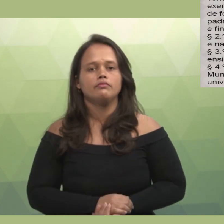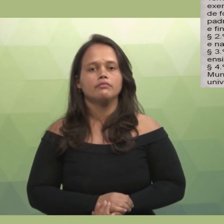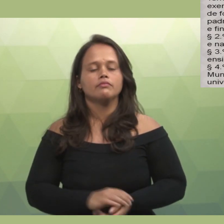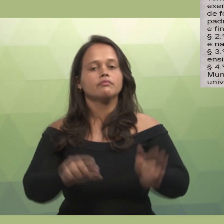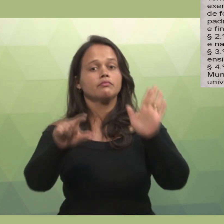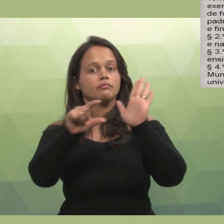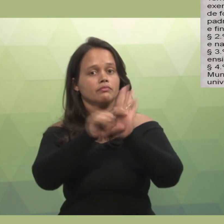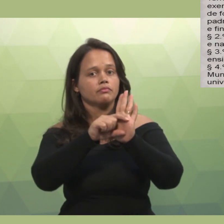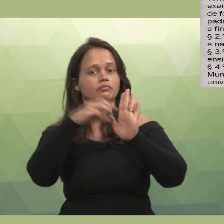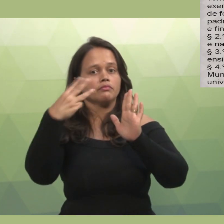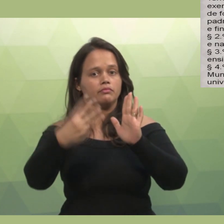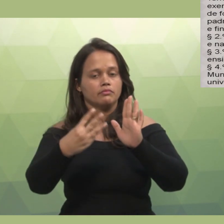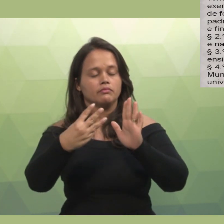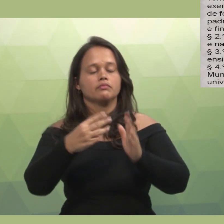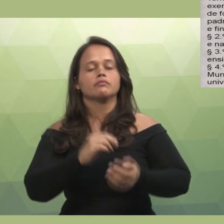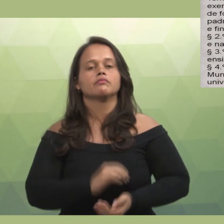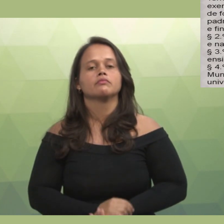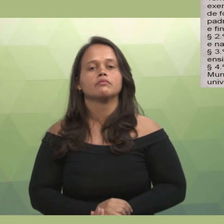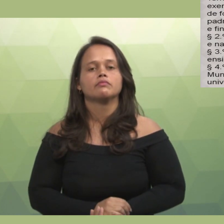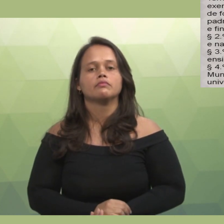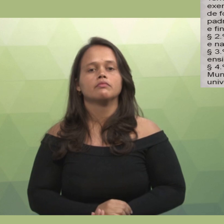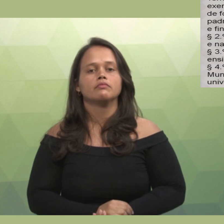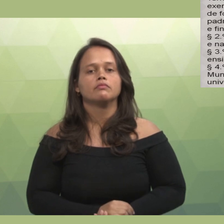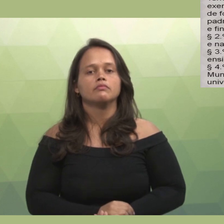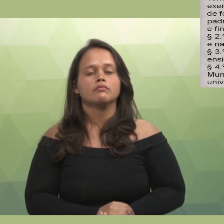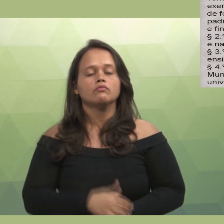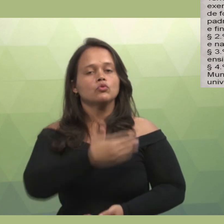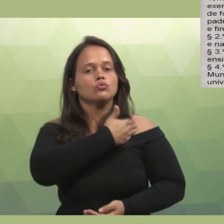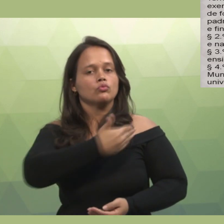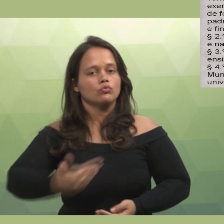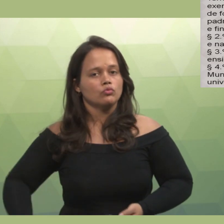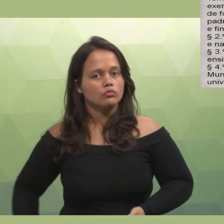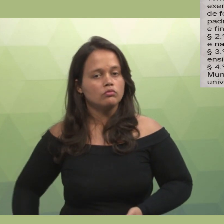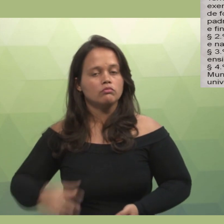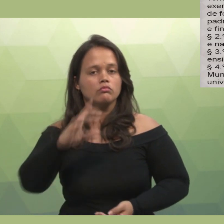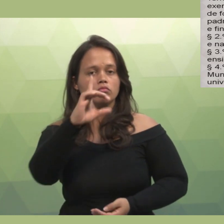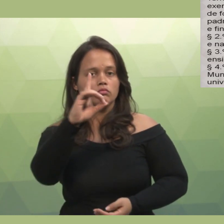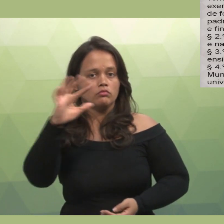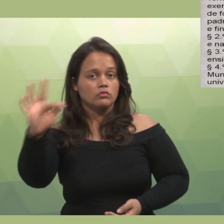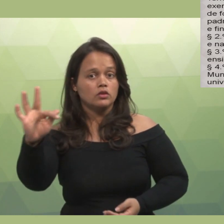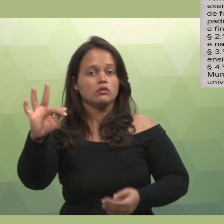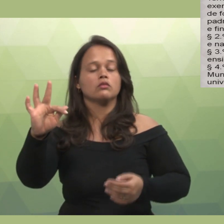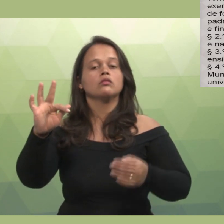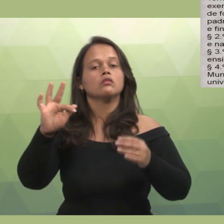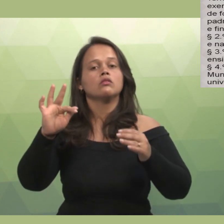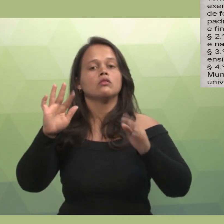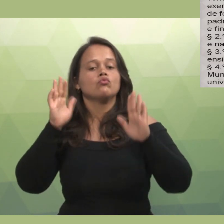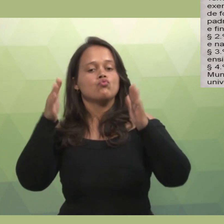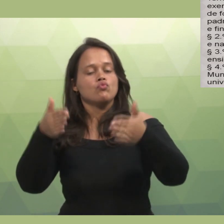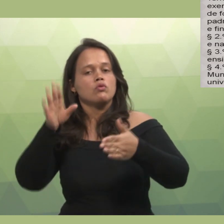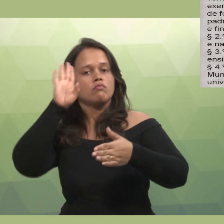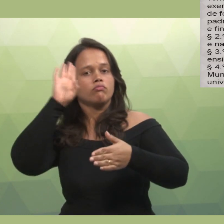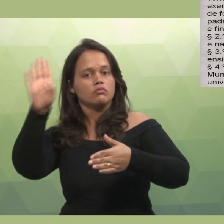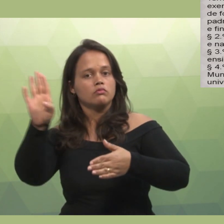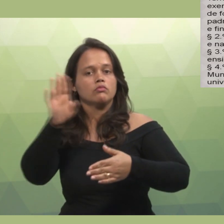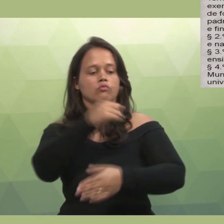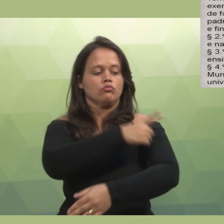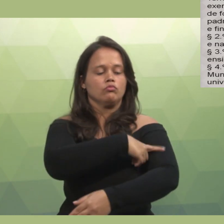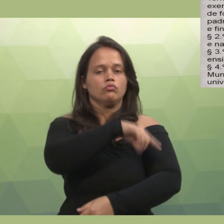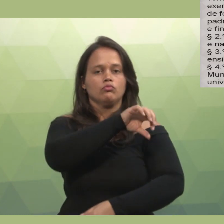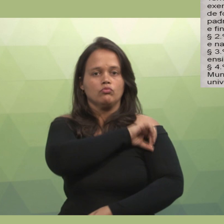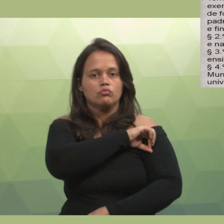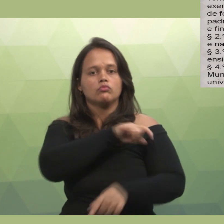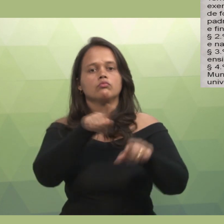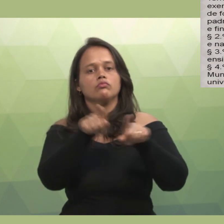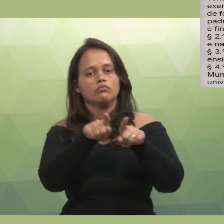3º, os estados e o Distrito Federal atuarão prioritariamente no ensino fundamental e médio. E no